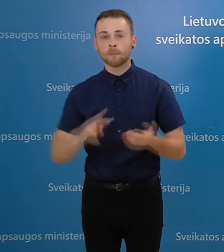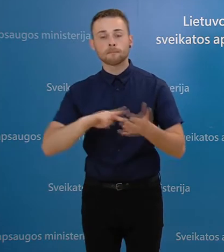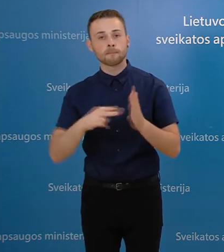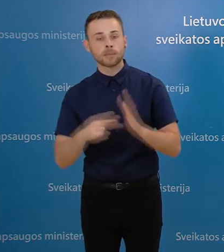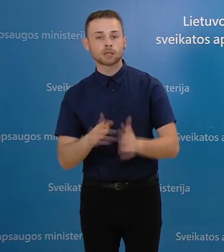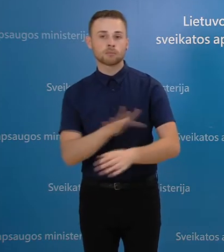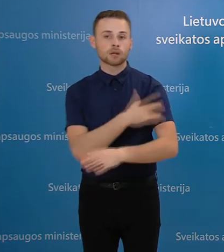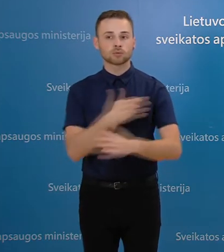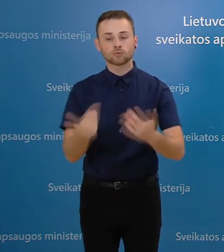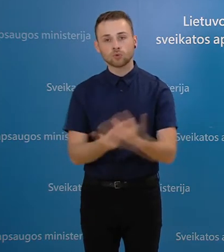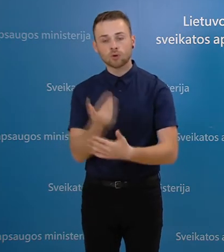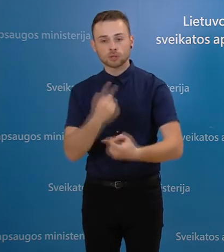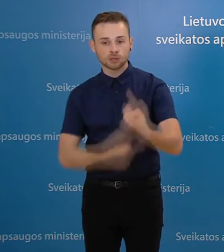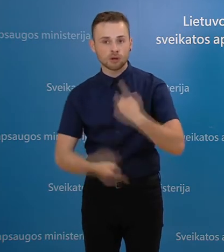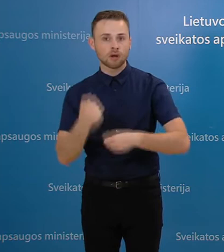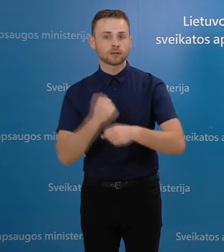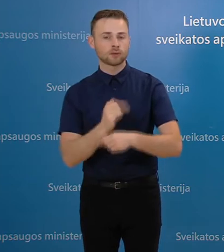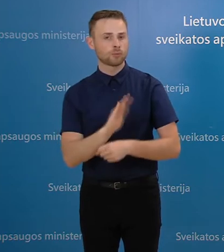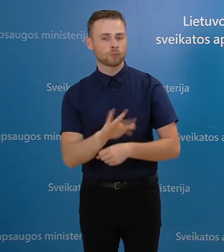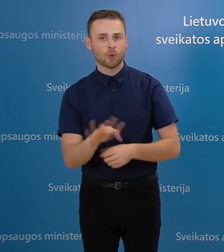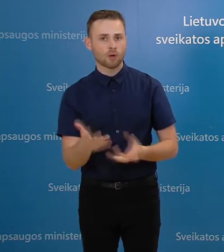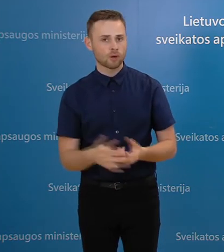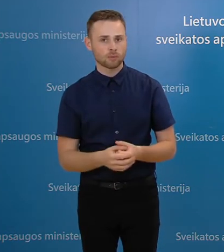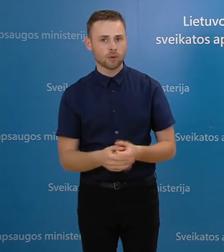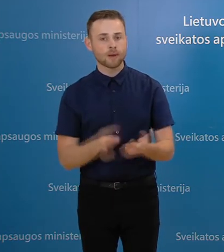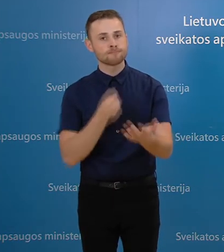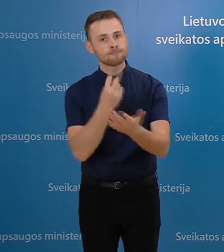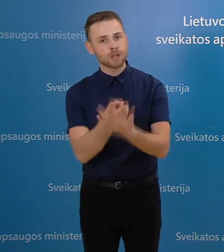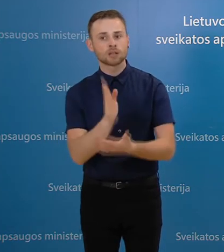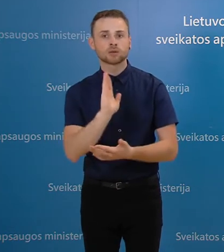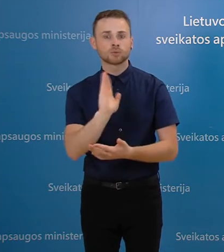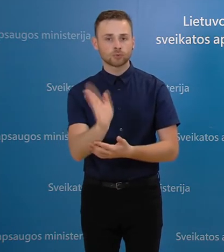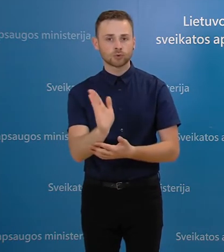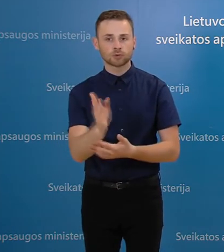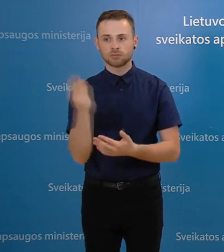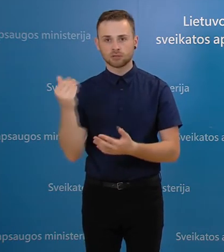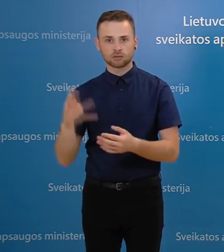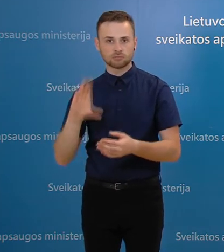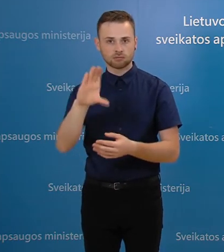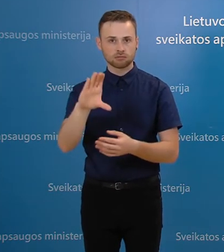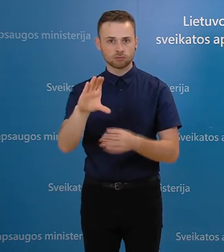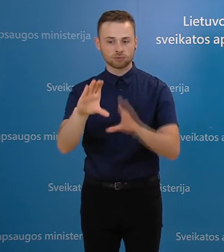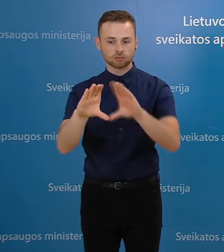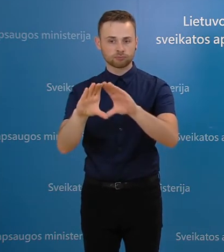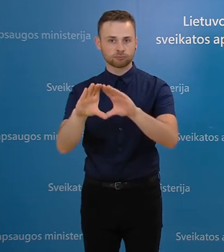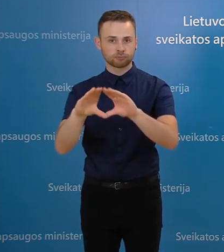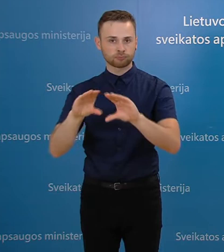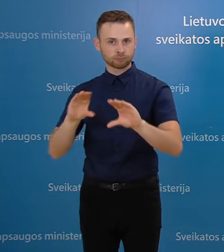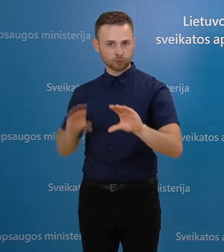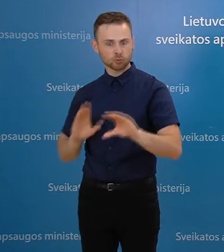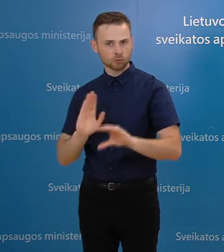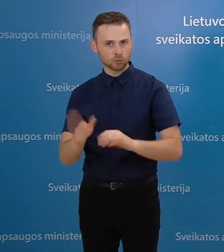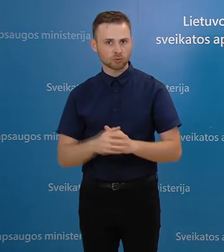paslaugų atnaujinimo ir ar iškart gydymo įstaigoms gresia netekti finansavimo ir panašus klausimas